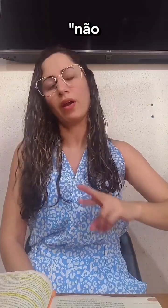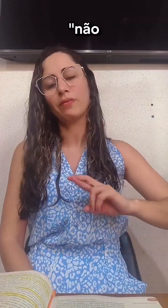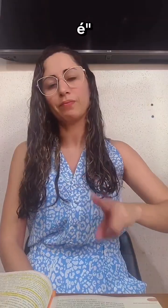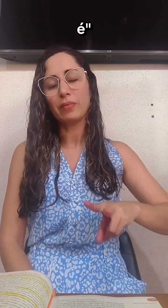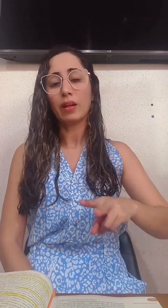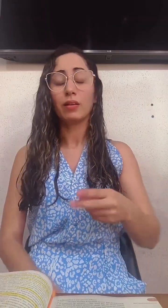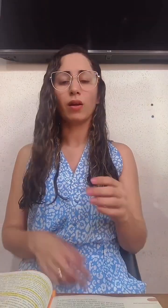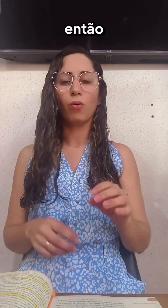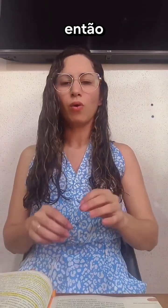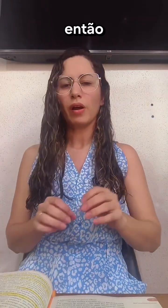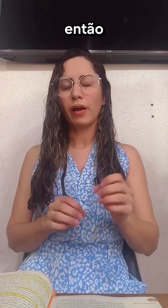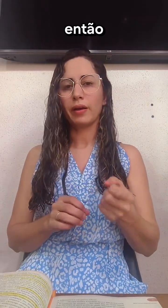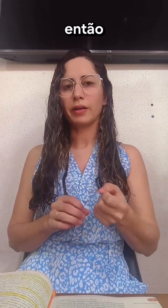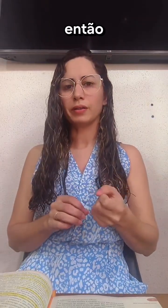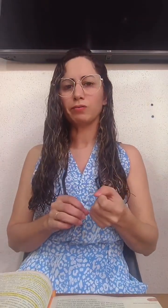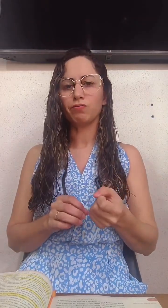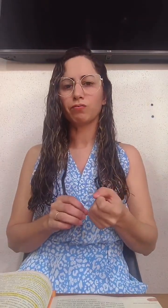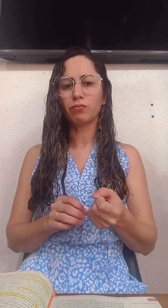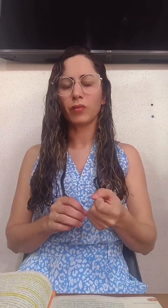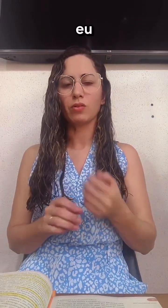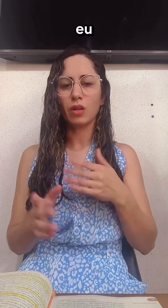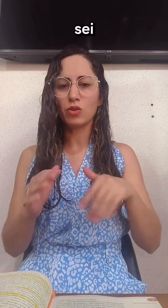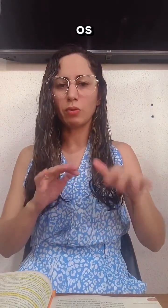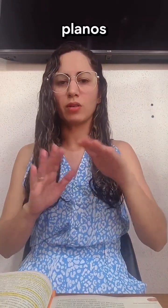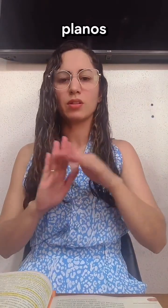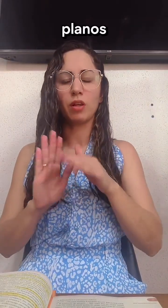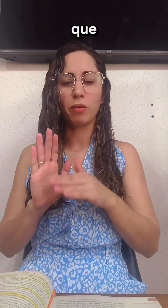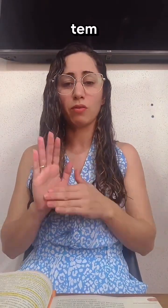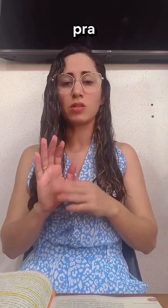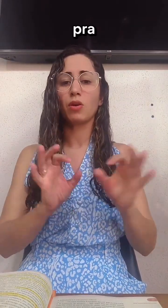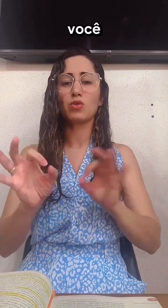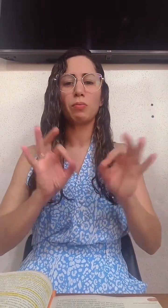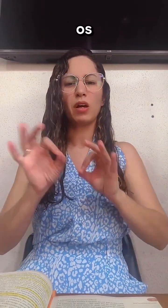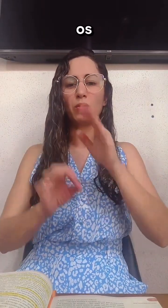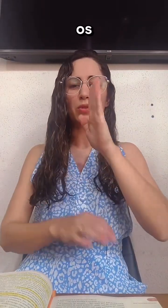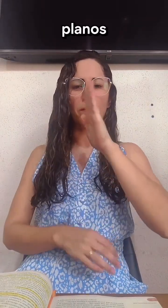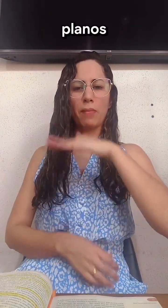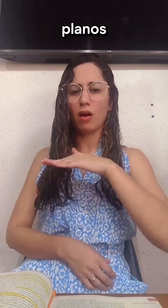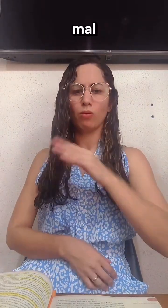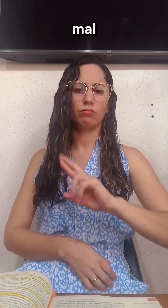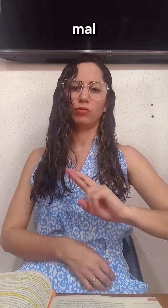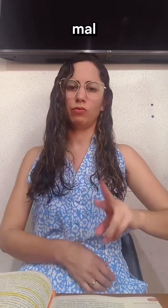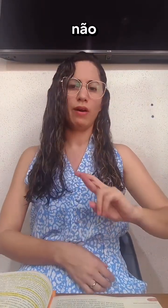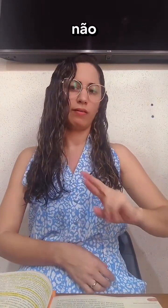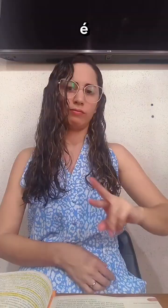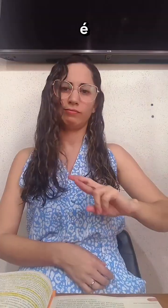é. Então, eu sei os planos que tenho pra você. Os planos mal, não é.